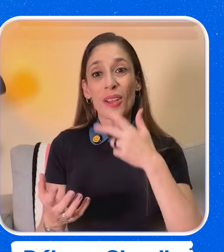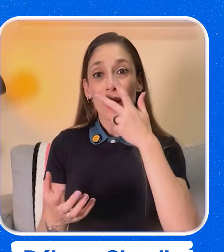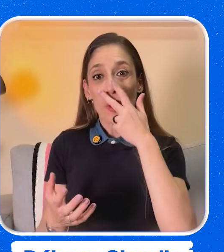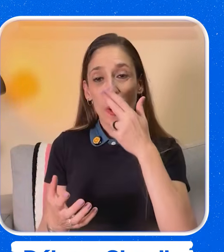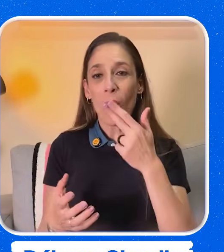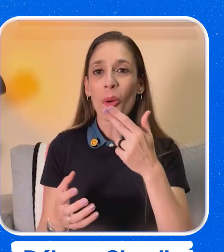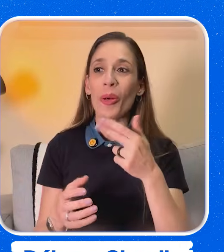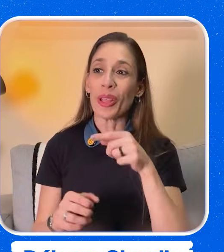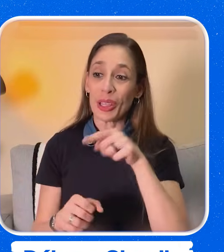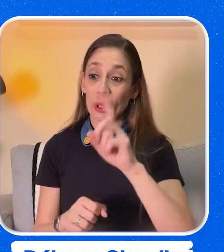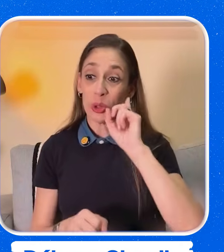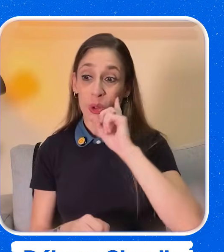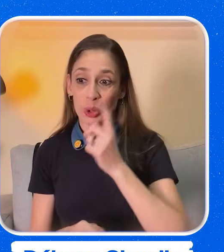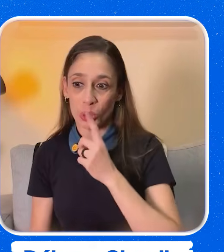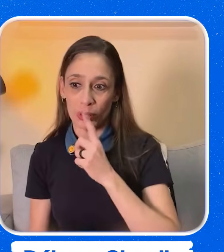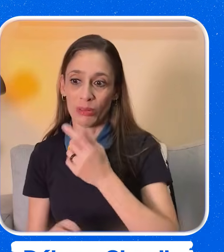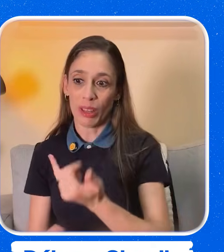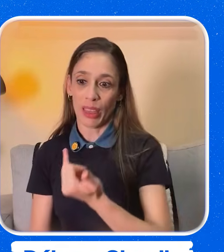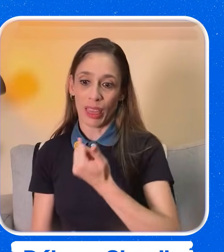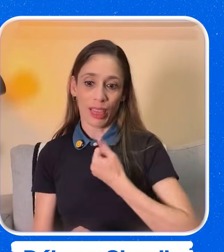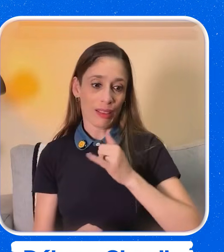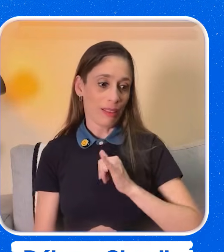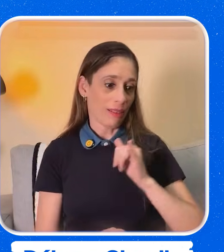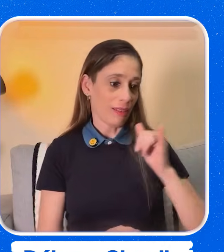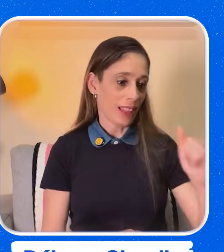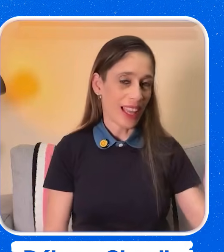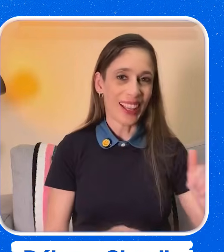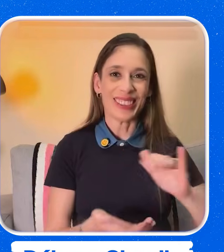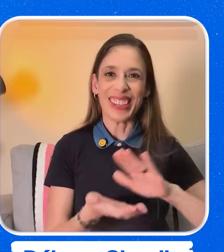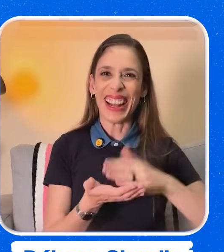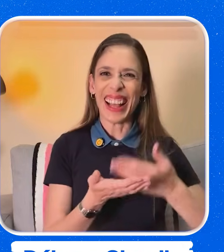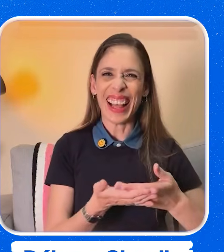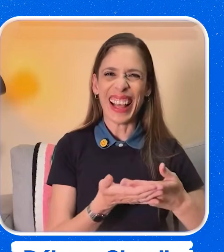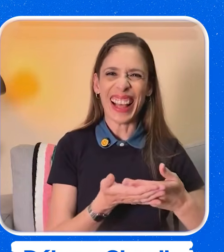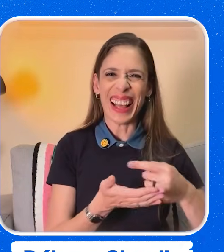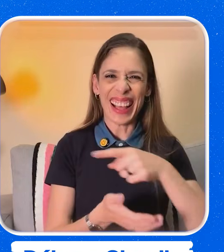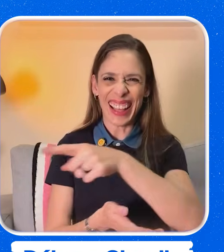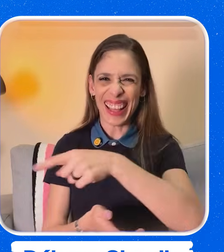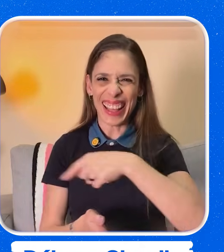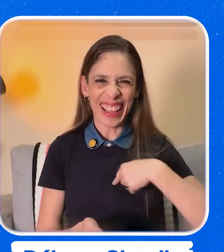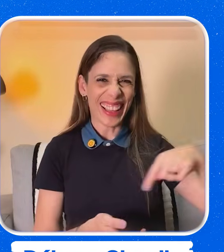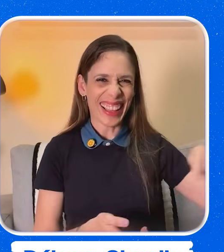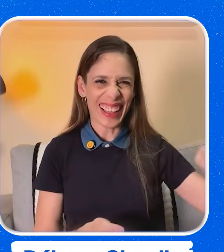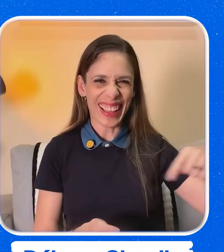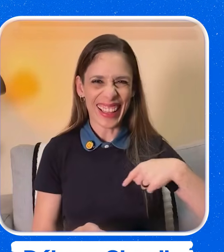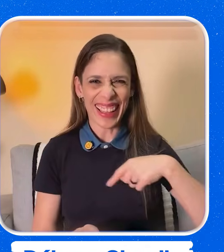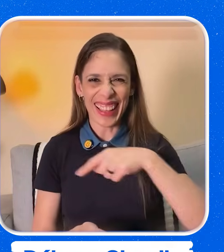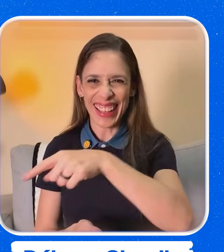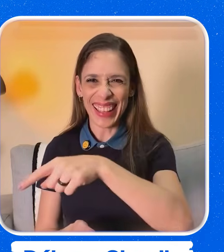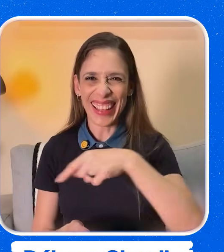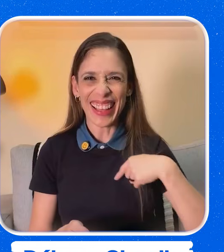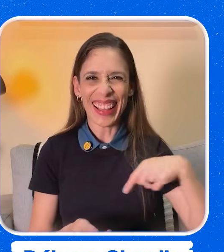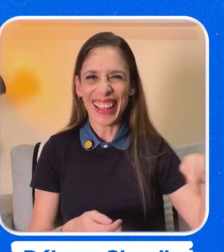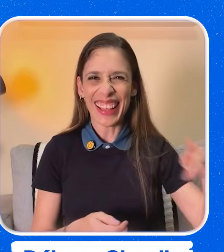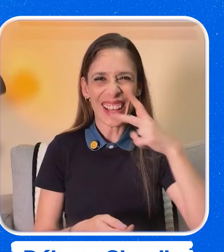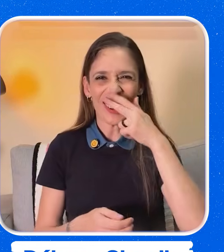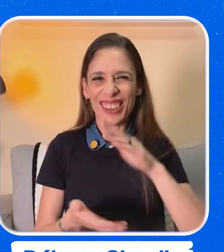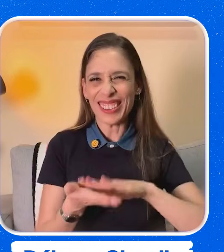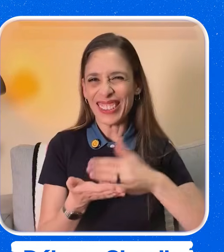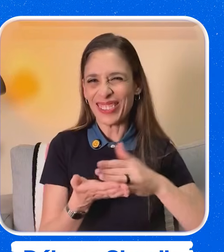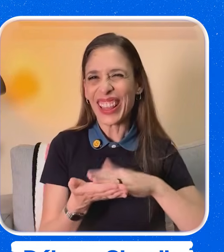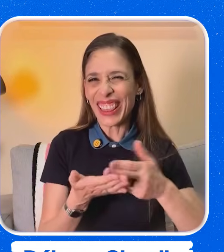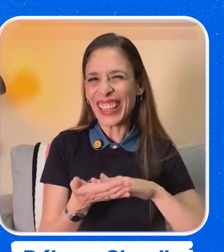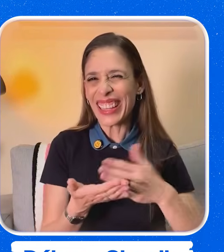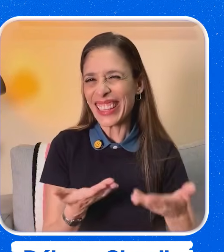sem fio, falando o que o tatuador queria para o cliente e o que o cliente queria para o tatuador. Mas, assim, foi